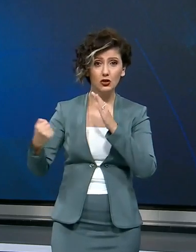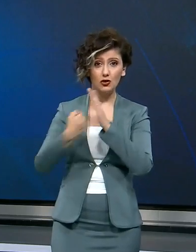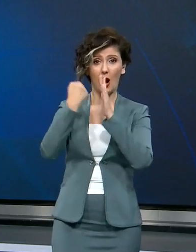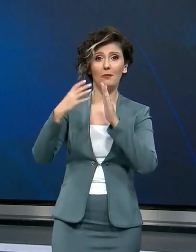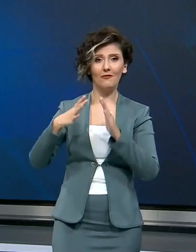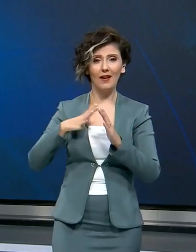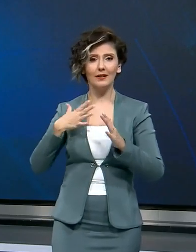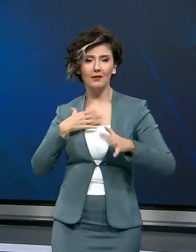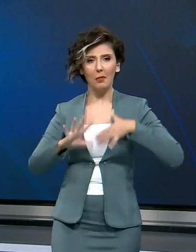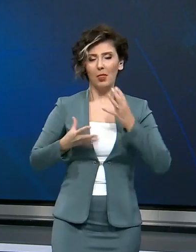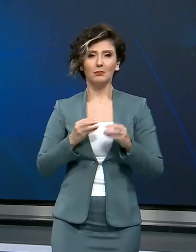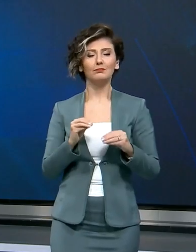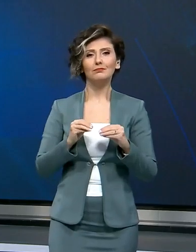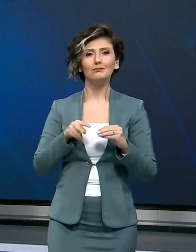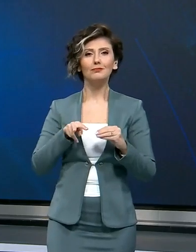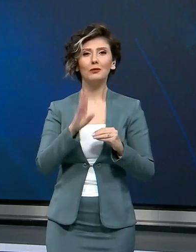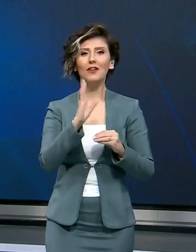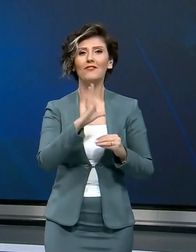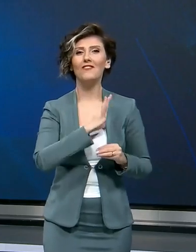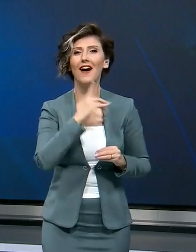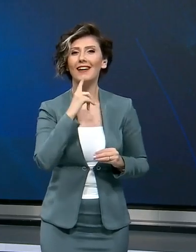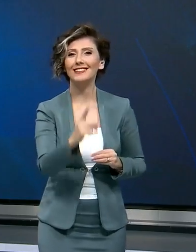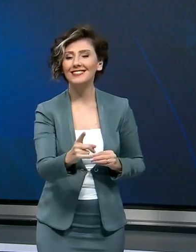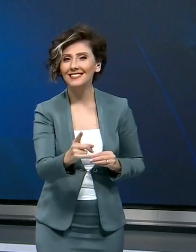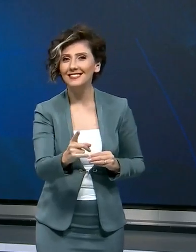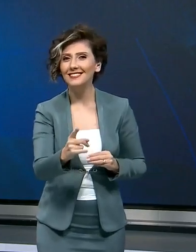durumunda kendini toparlayıp yoluna devam ediyor.